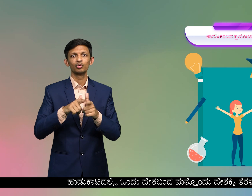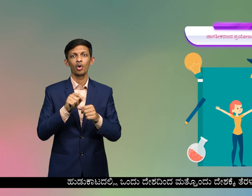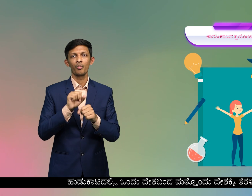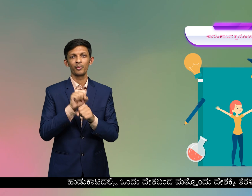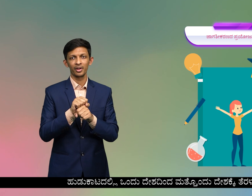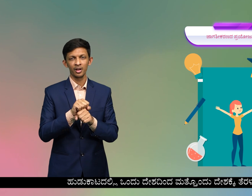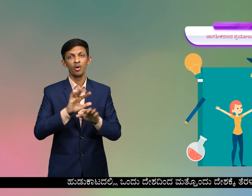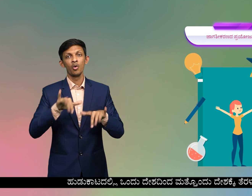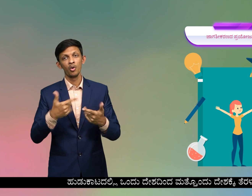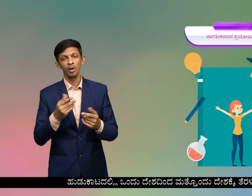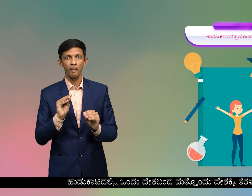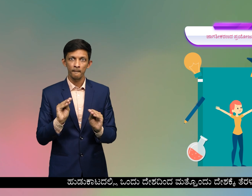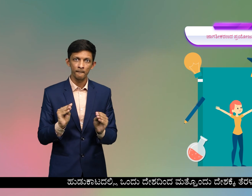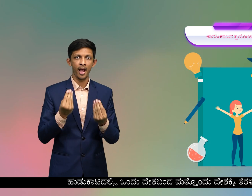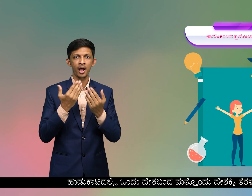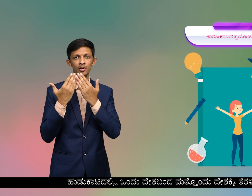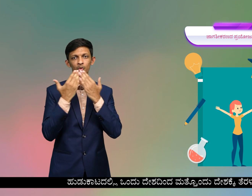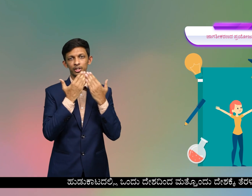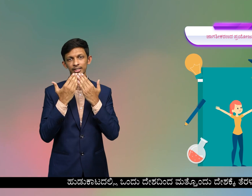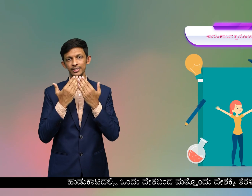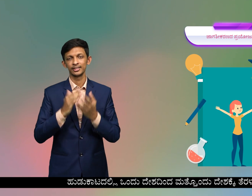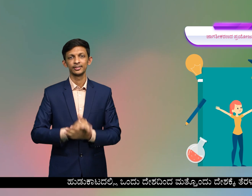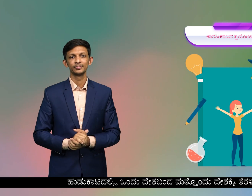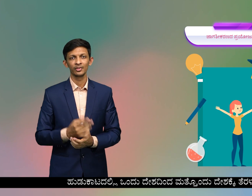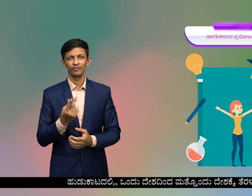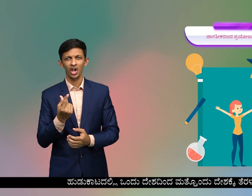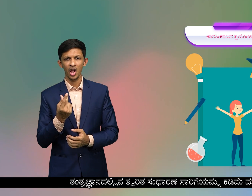ದೇಶದಿಂದ ಮತ್ತೊಂದು ದೇಶಕ್ಕೆ ತೆರಳುತ್ತಾರೆ.